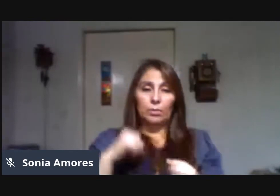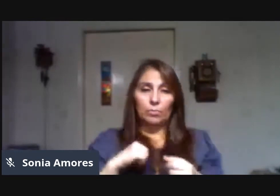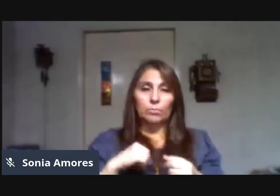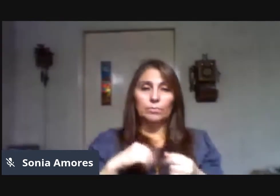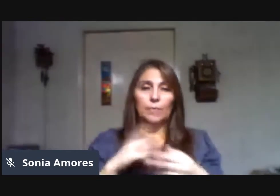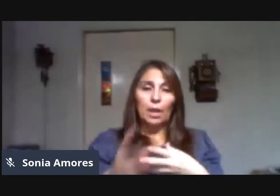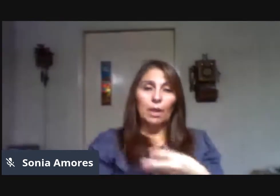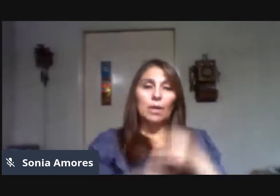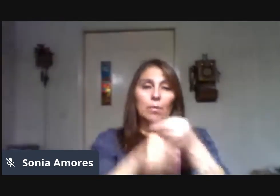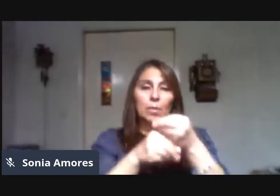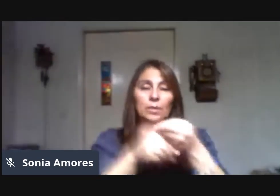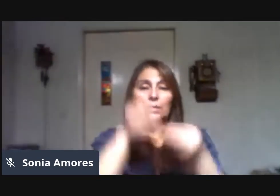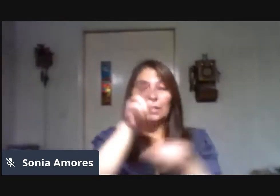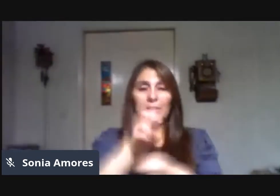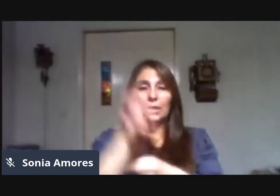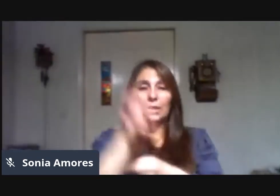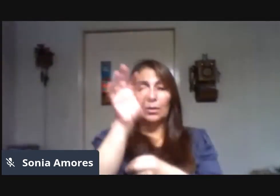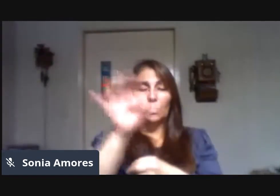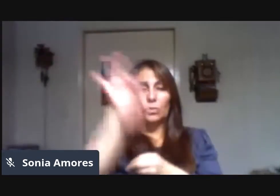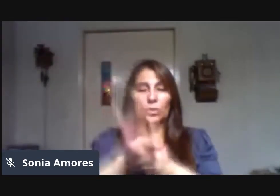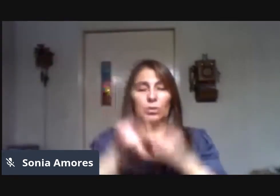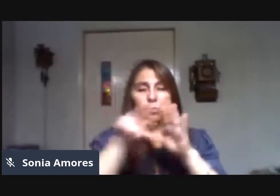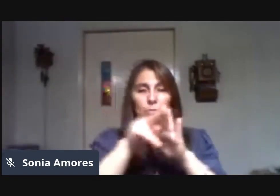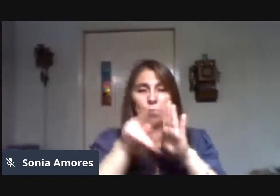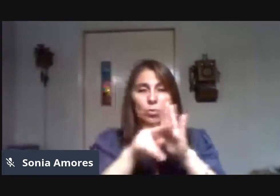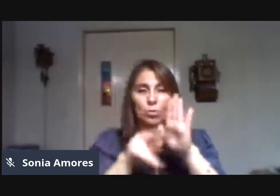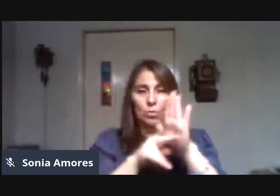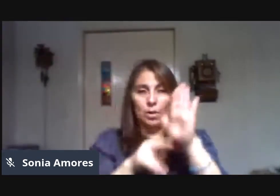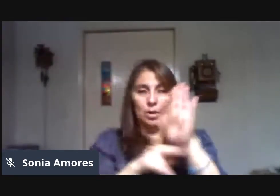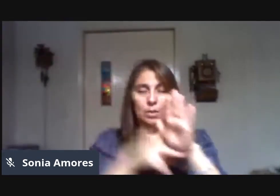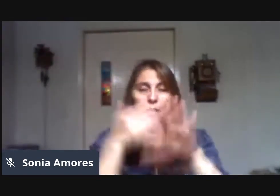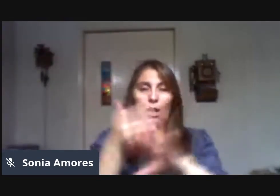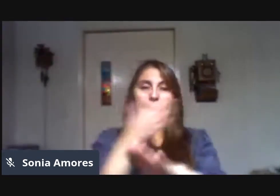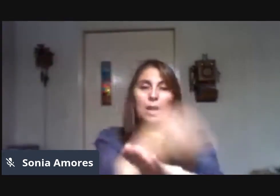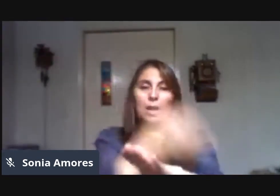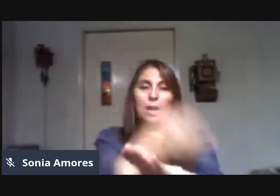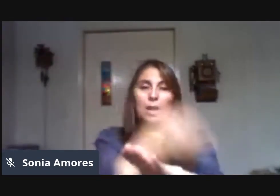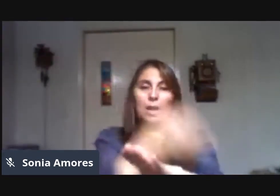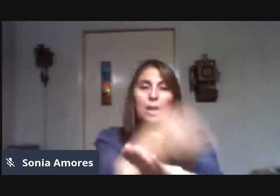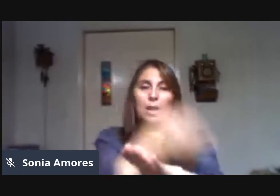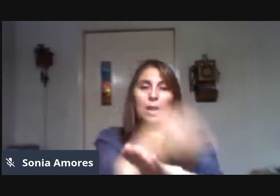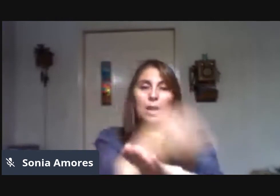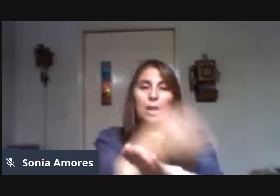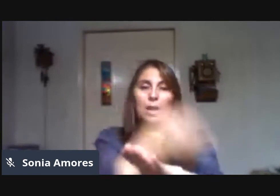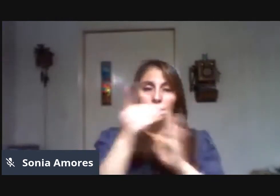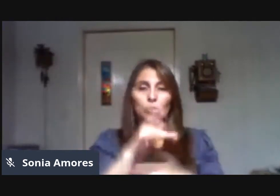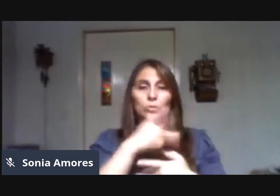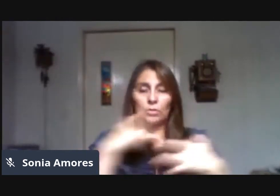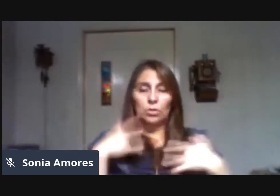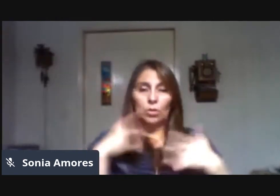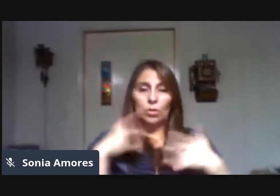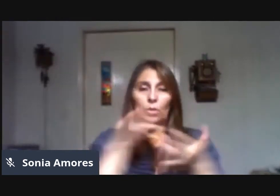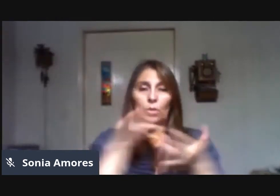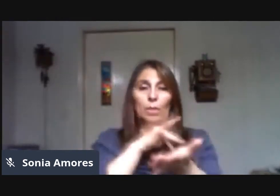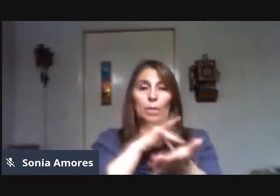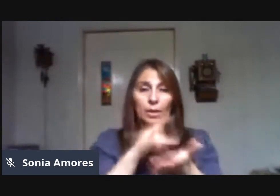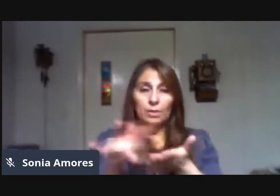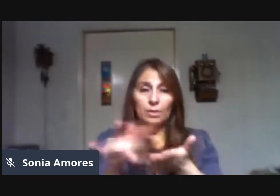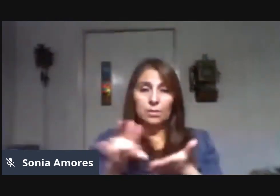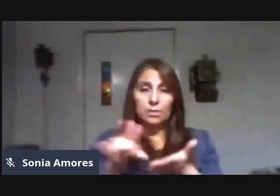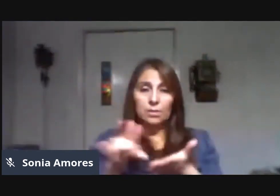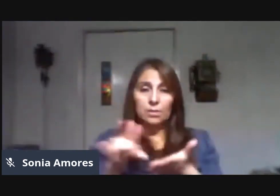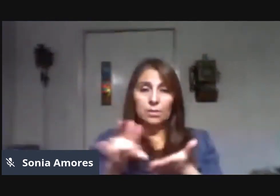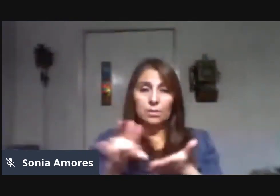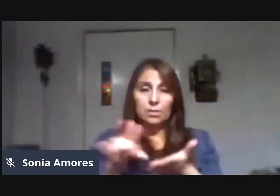esa normatividad antes del decreto de emergencia económica, social y sanitaria se destinó al sector